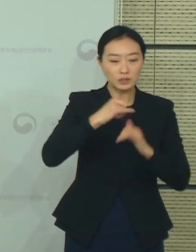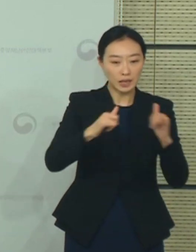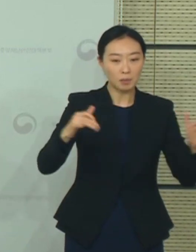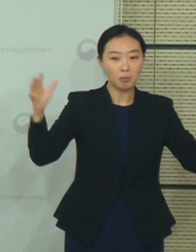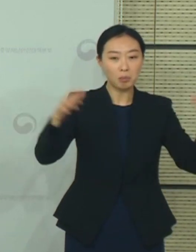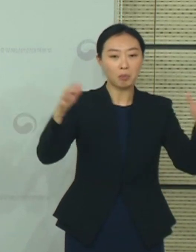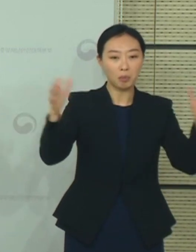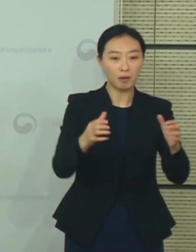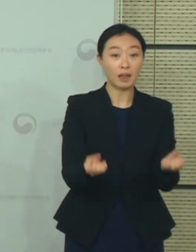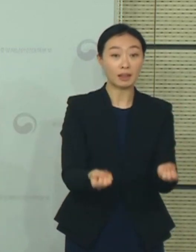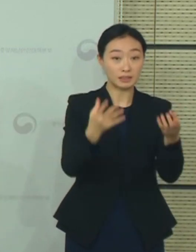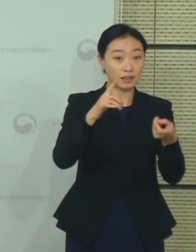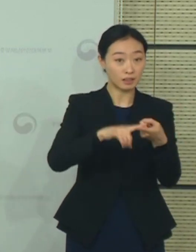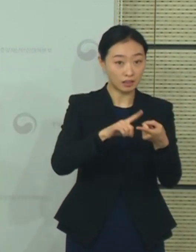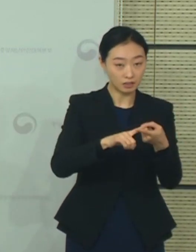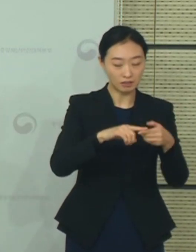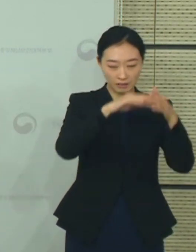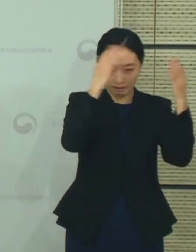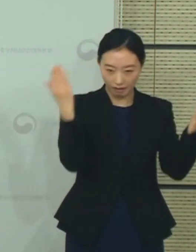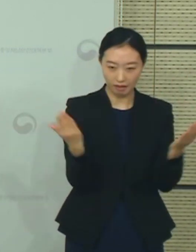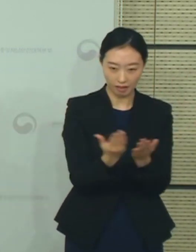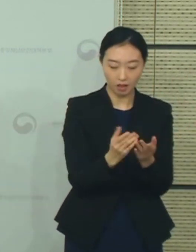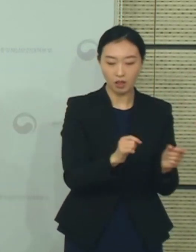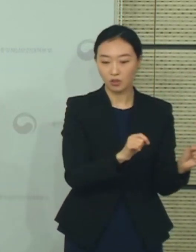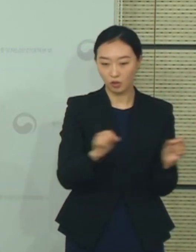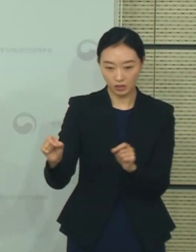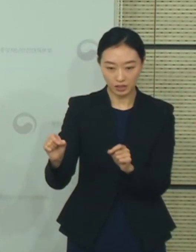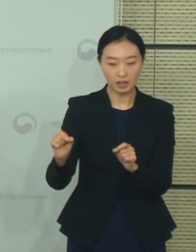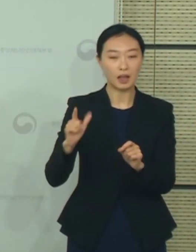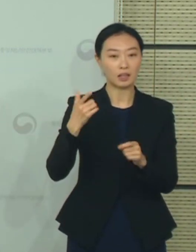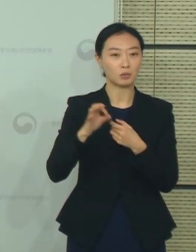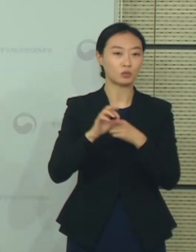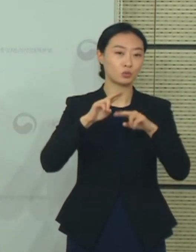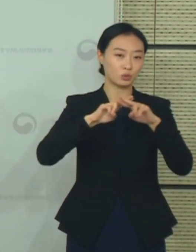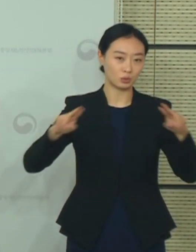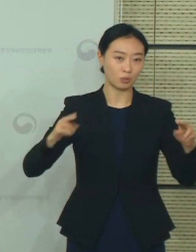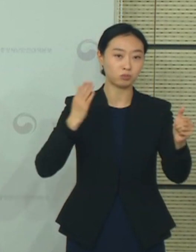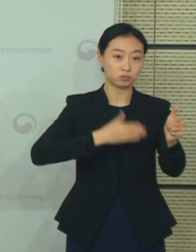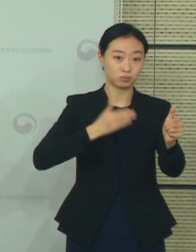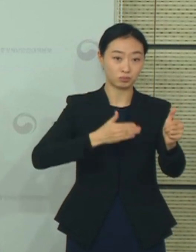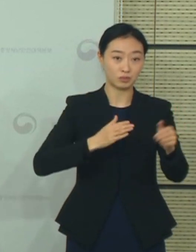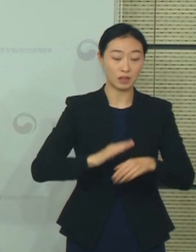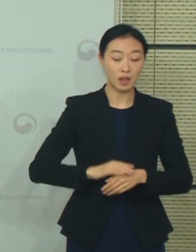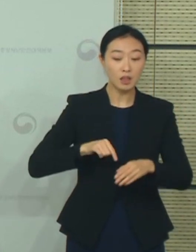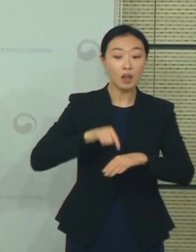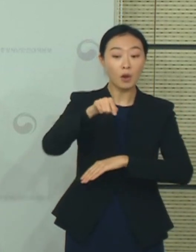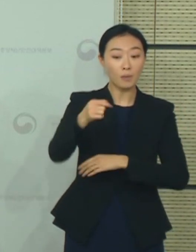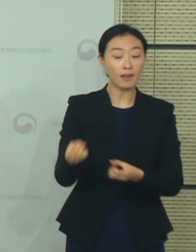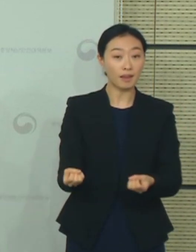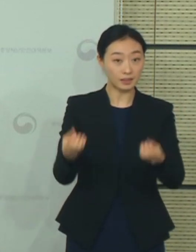주요 대상으로 하는 행사 등은 연기나 취소를 권고합니다. 야외